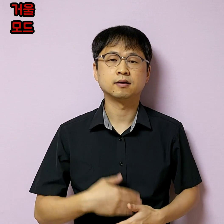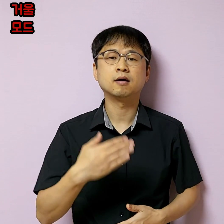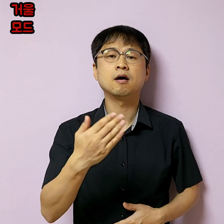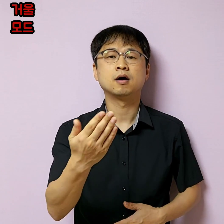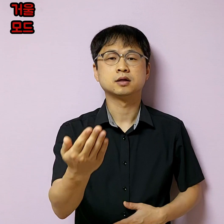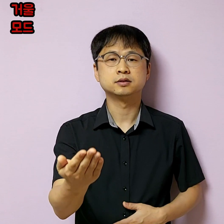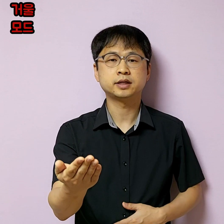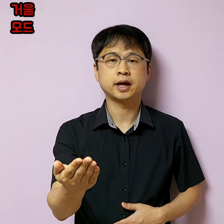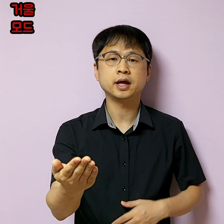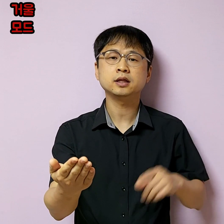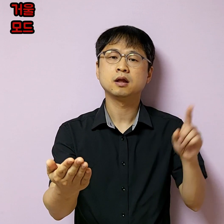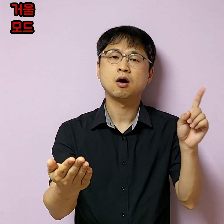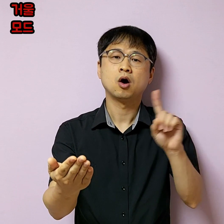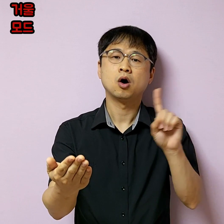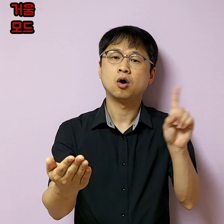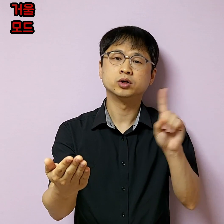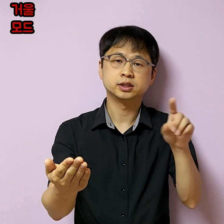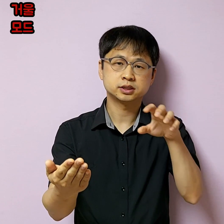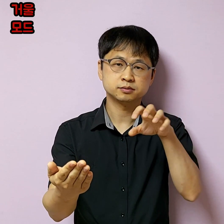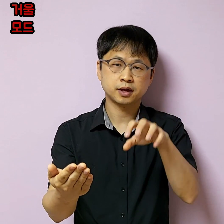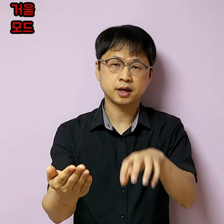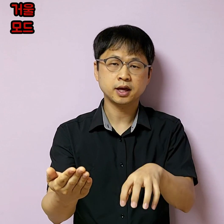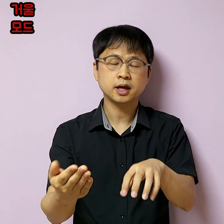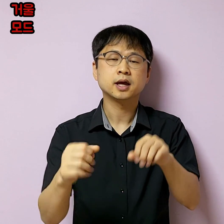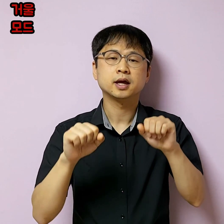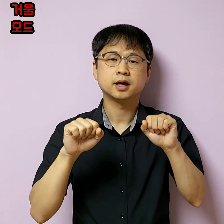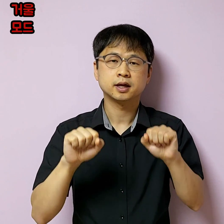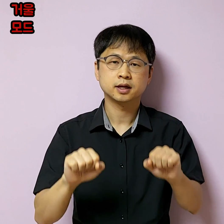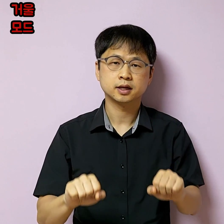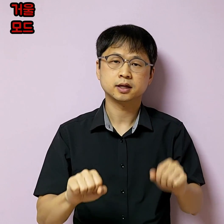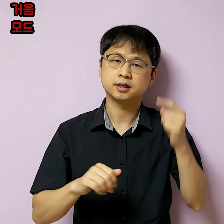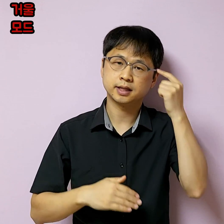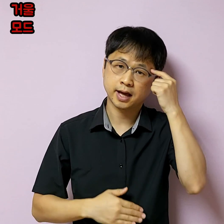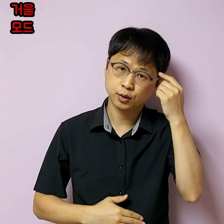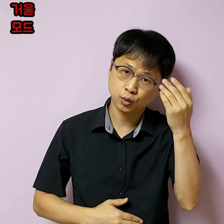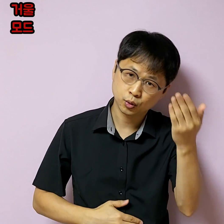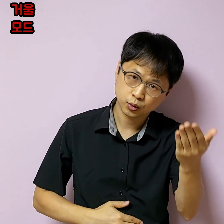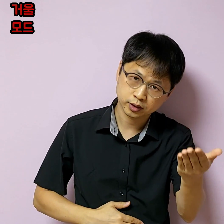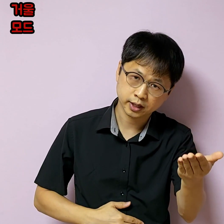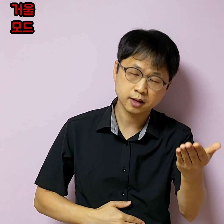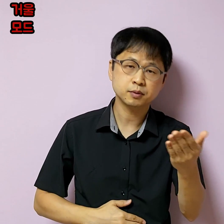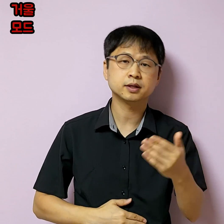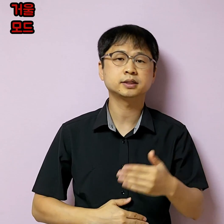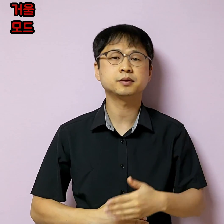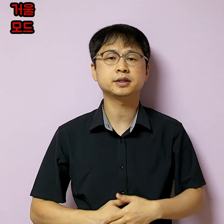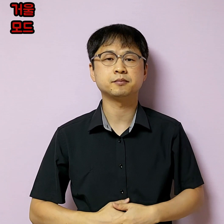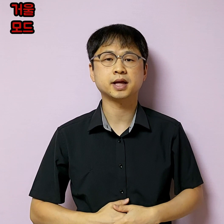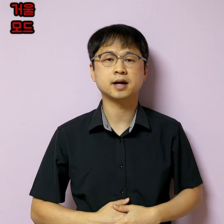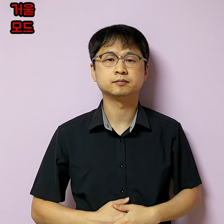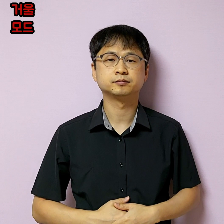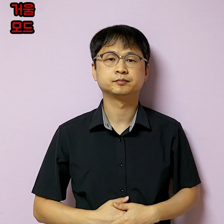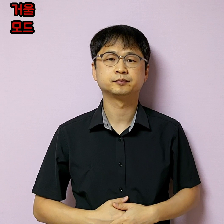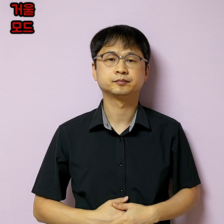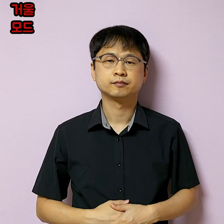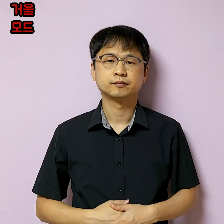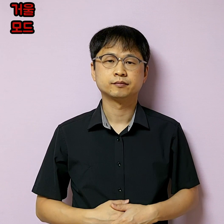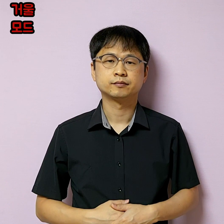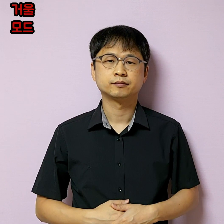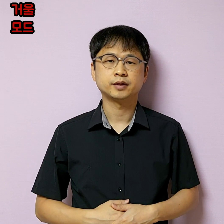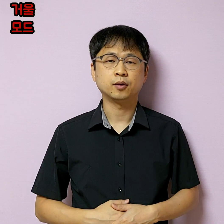그래서 그댄 어디쯤에 있나요? 이렇게 표현하시면 됩니다. 네,